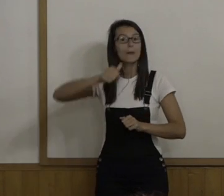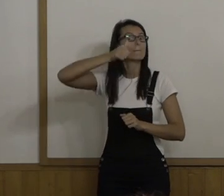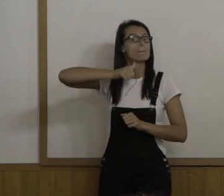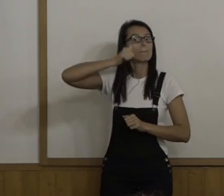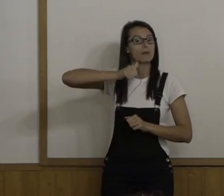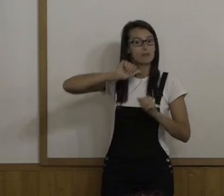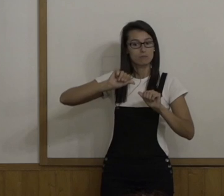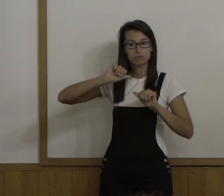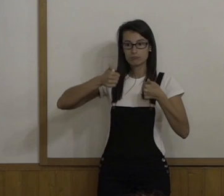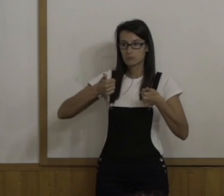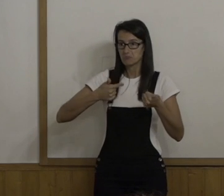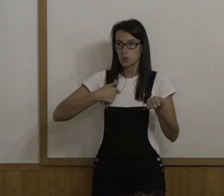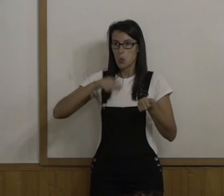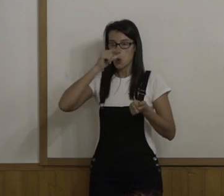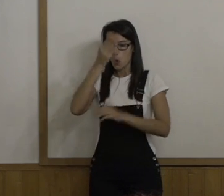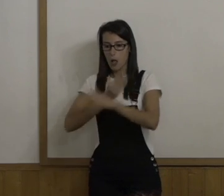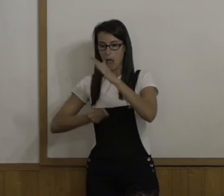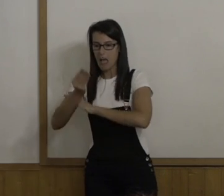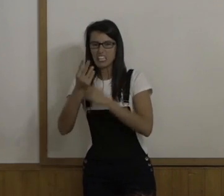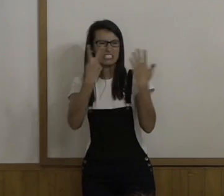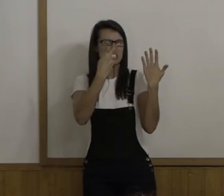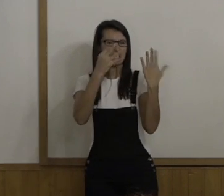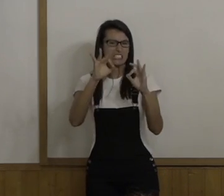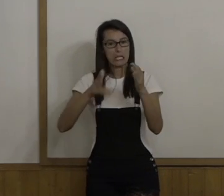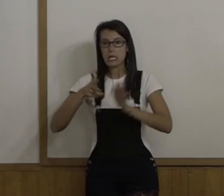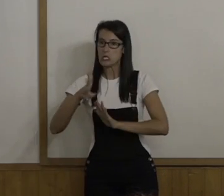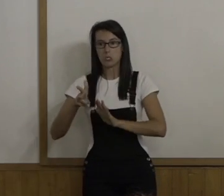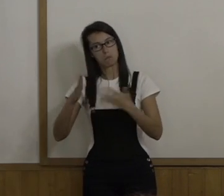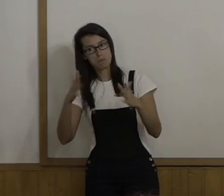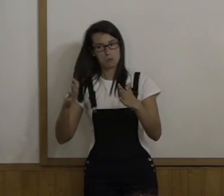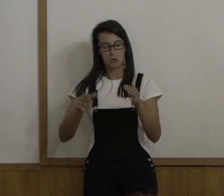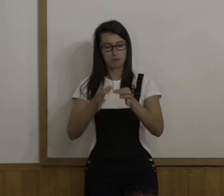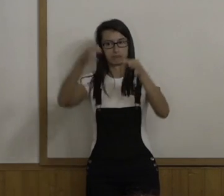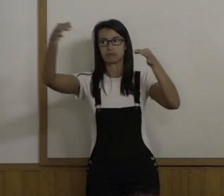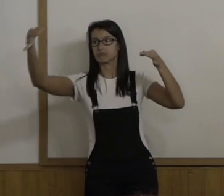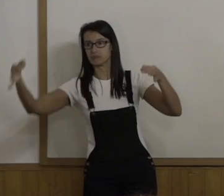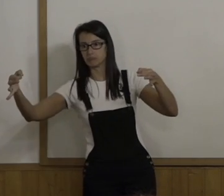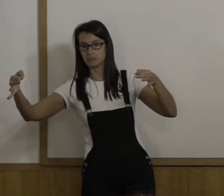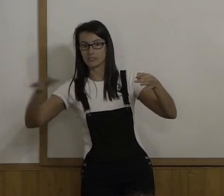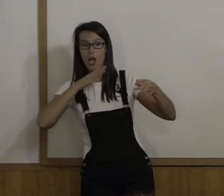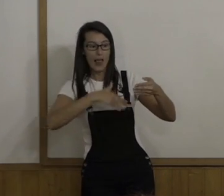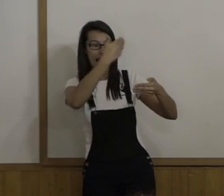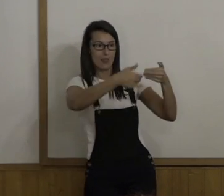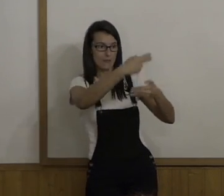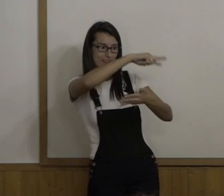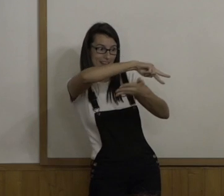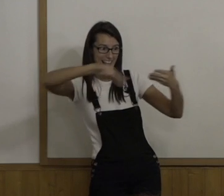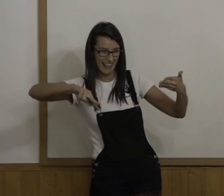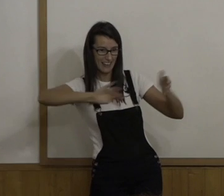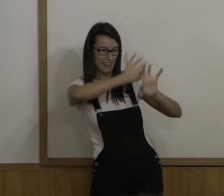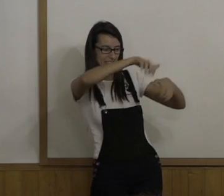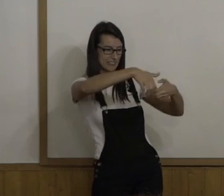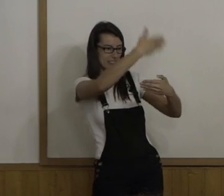soy de Lugo, unos 70 kilómetros más allende, más adentro. Estáis ahora en el límite de Galicia, además estáis